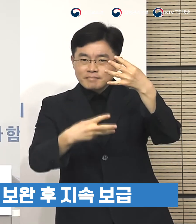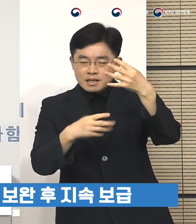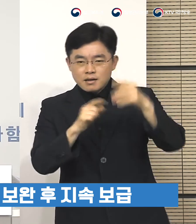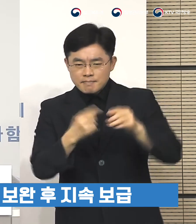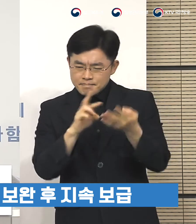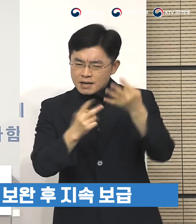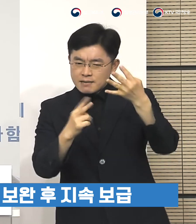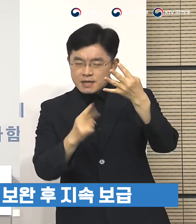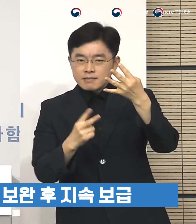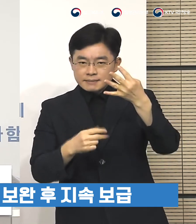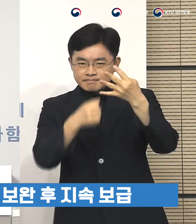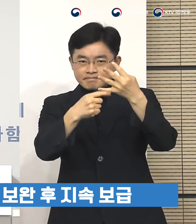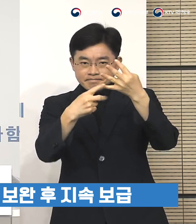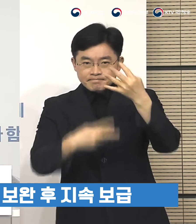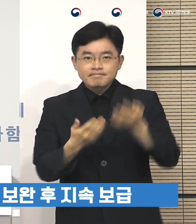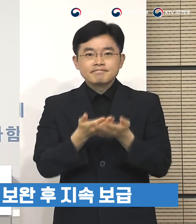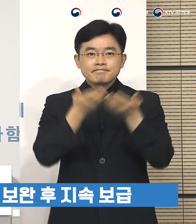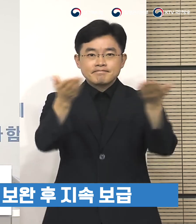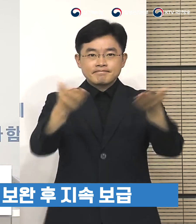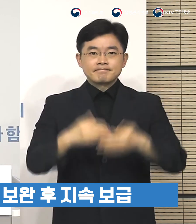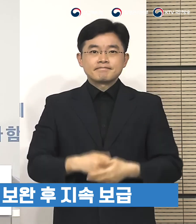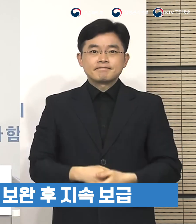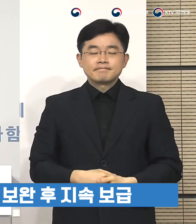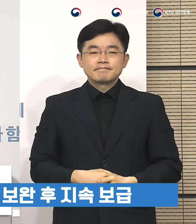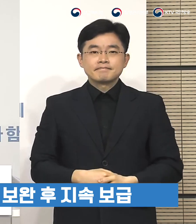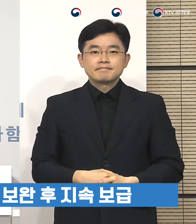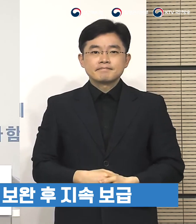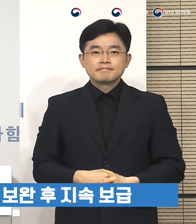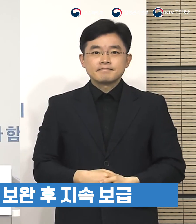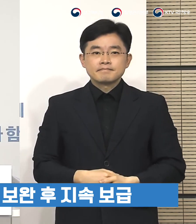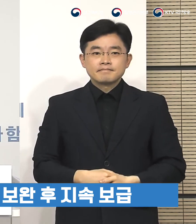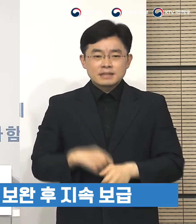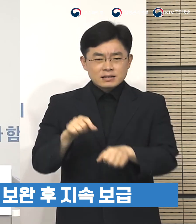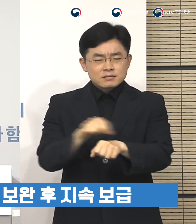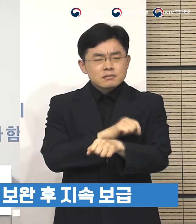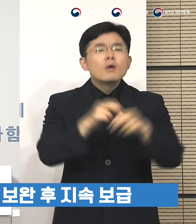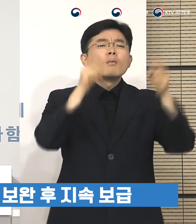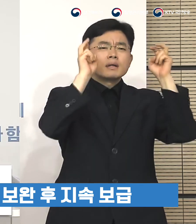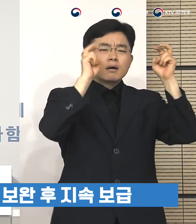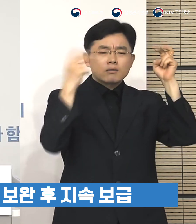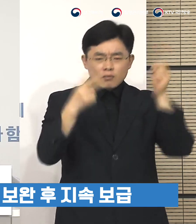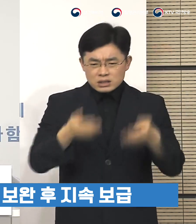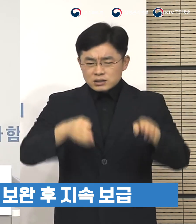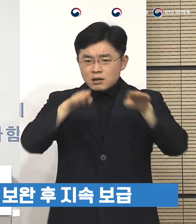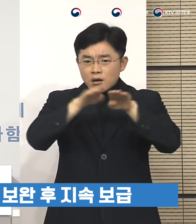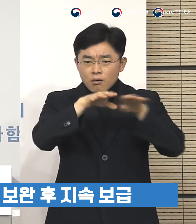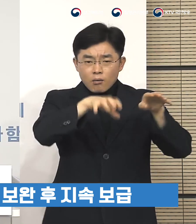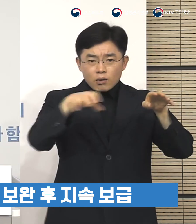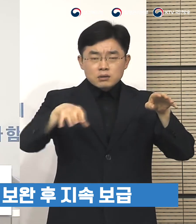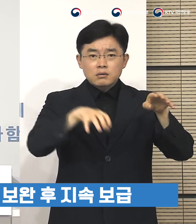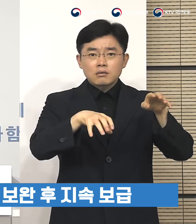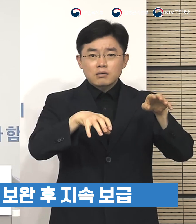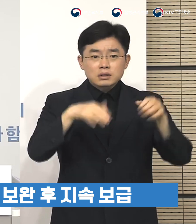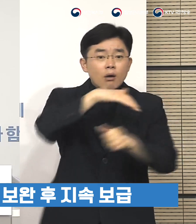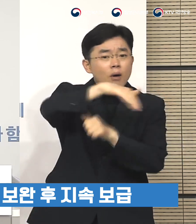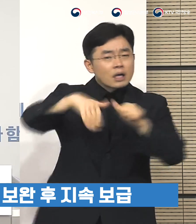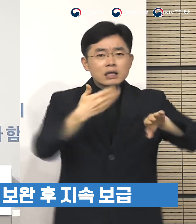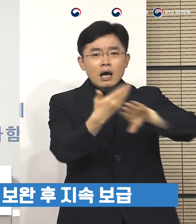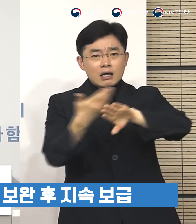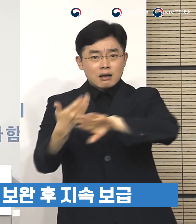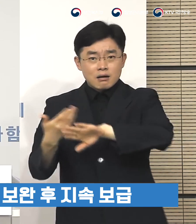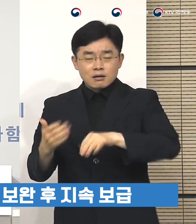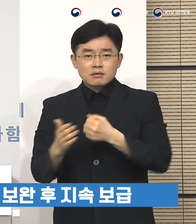진화시켜 지속적으로 보급하고자 합니다. 특히 기업들이나 기관들이 각자가 처한 현장의